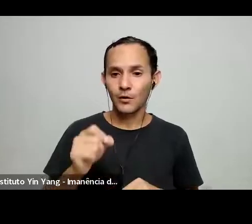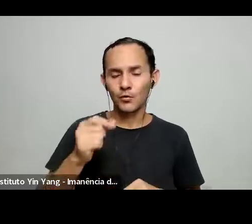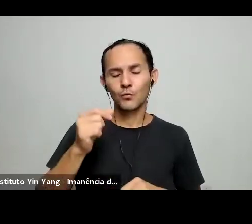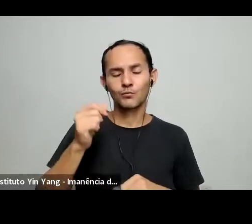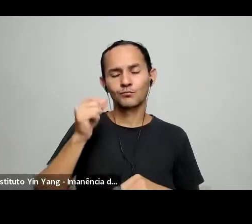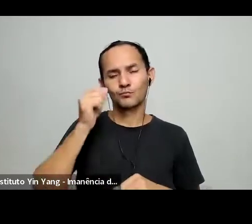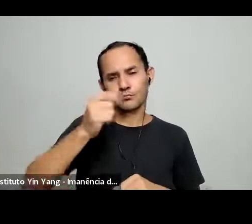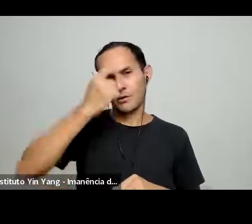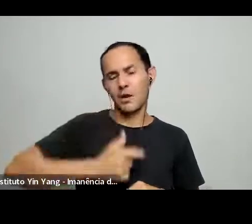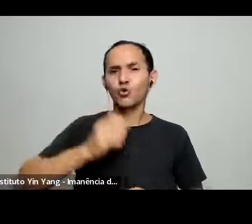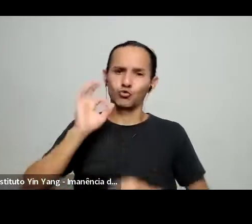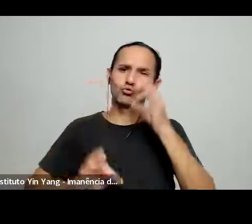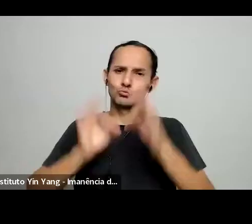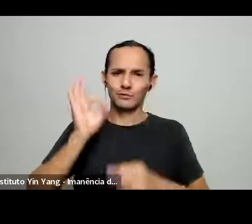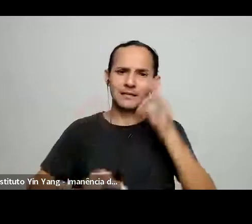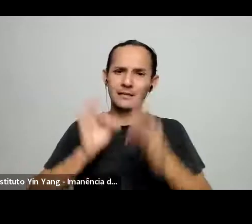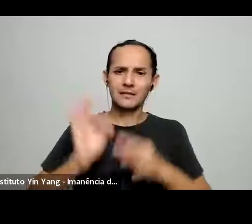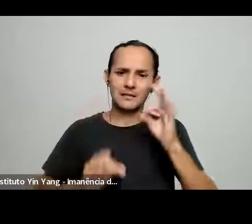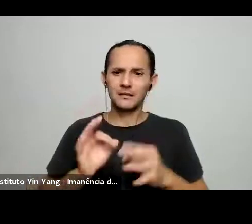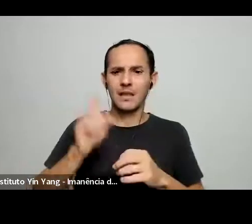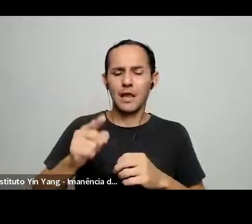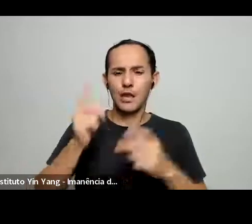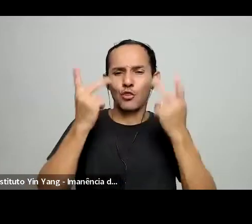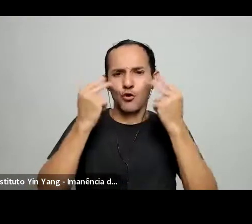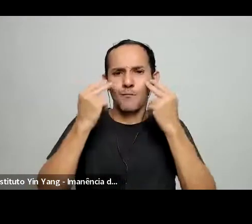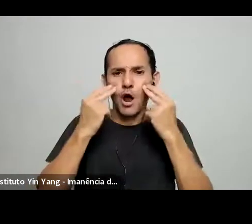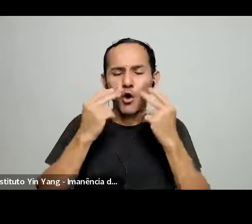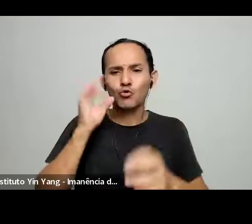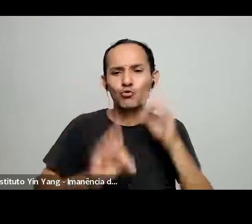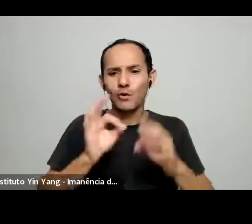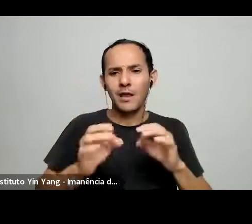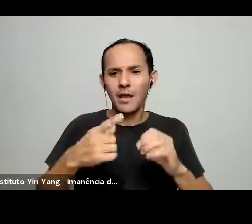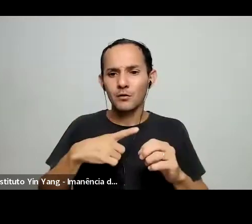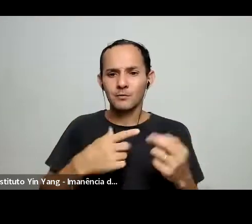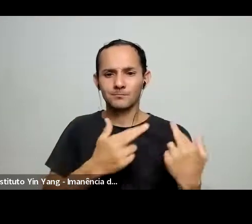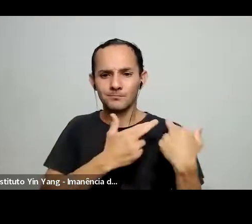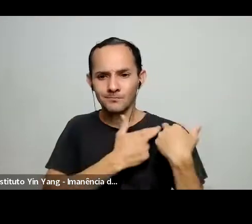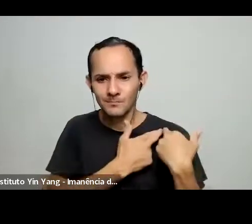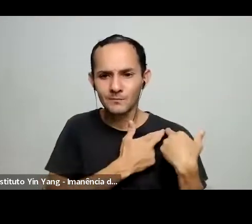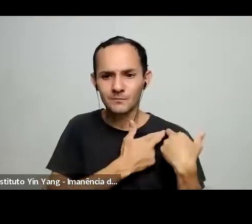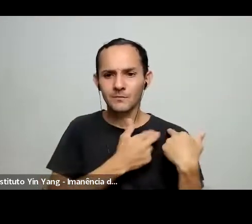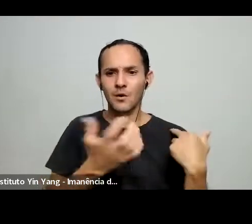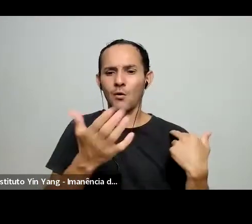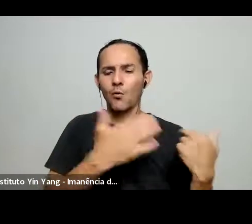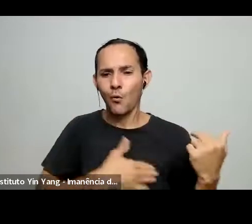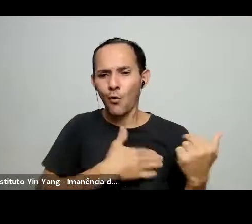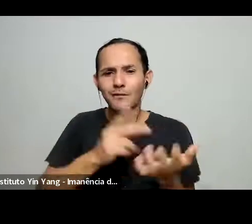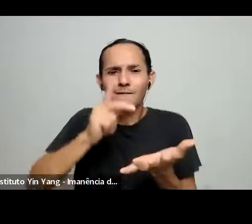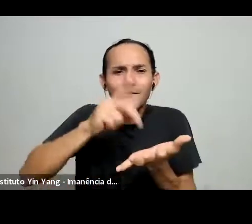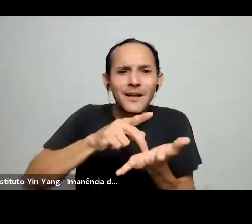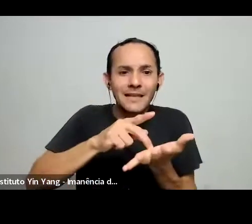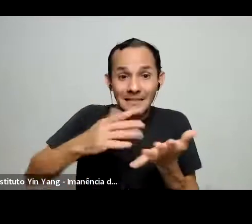sempre tive, acho que isso é comum de todos os juízes, né? Eu sou muito comprometida com a verdade, mas a verdade não a